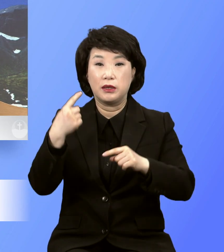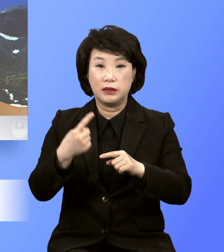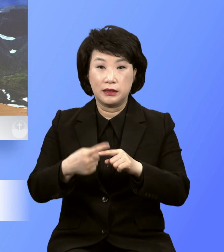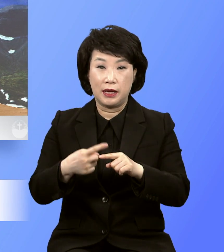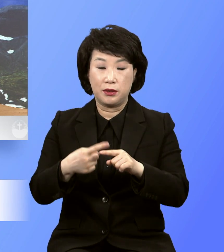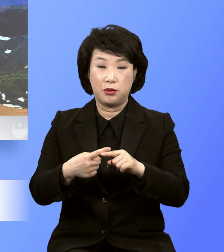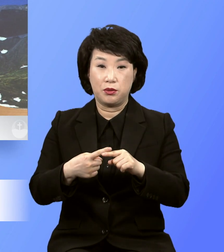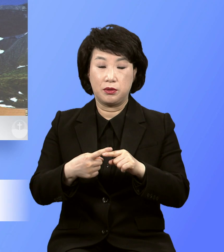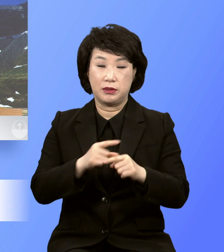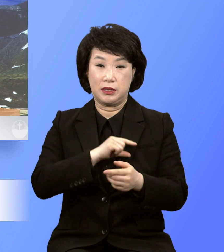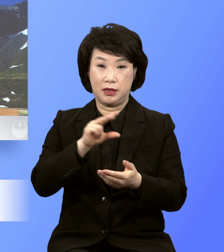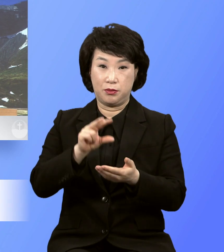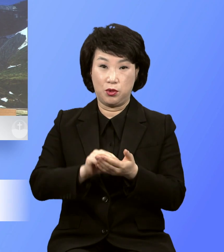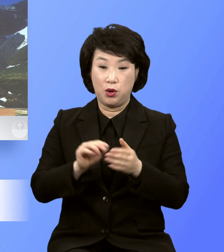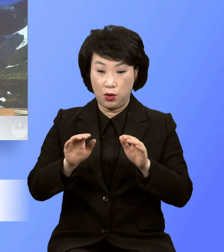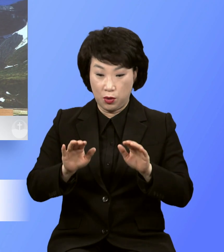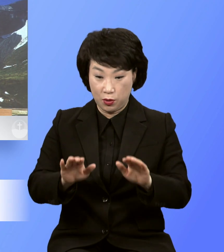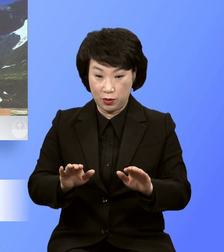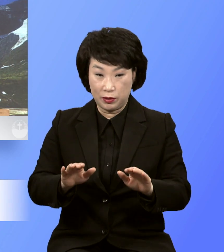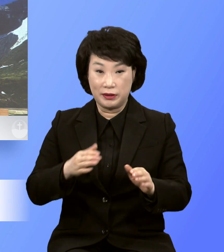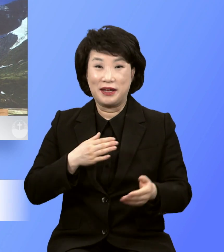이러하리라 라고는 제목으로